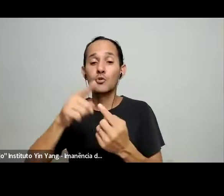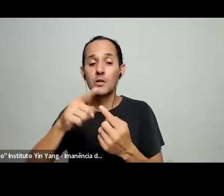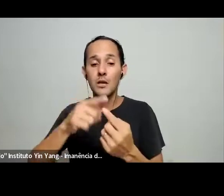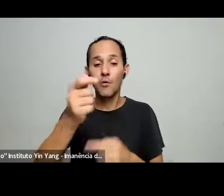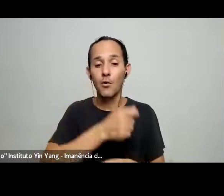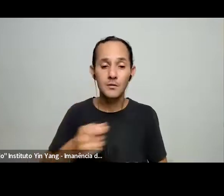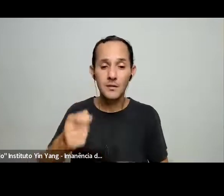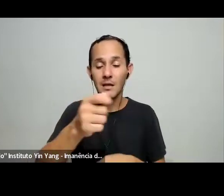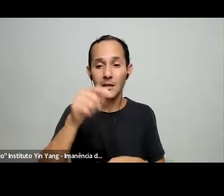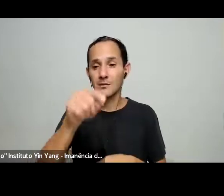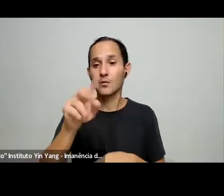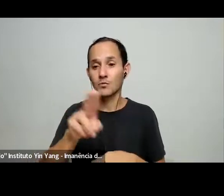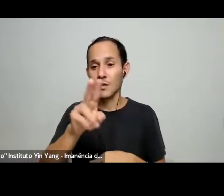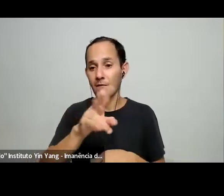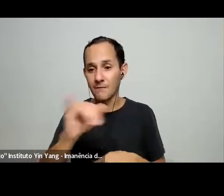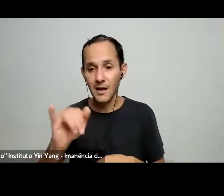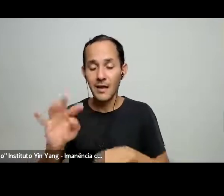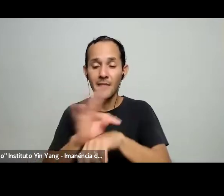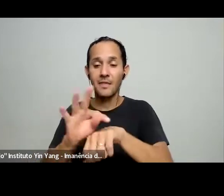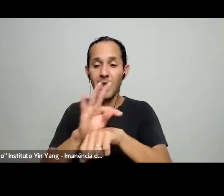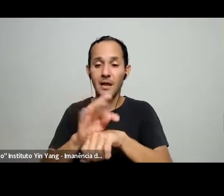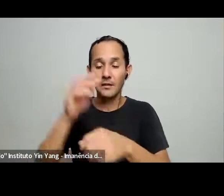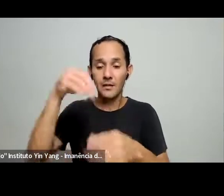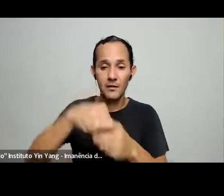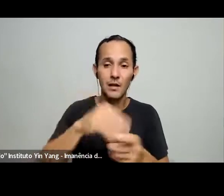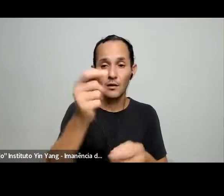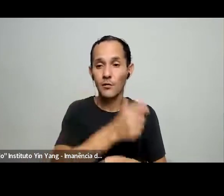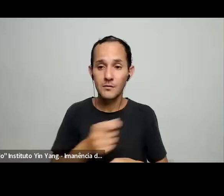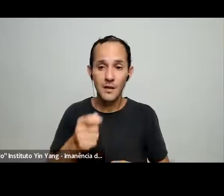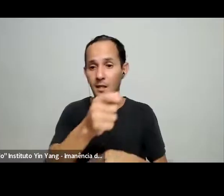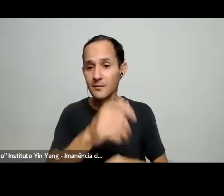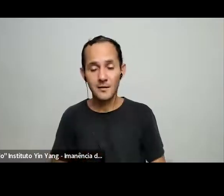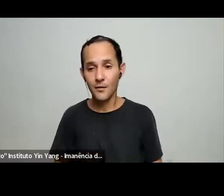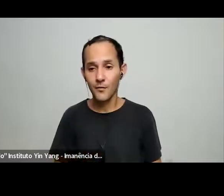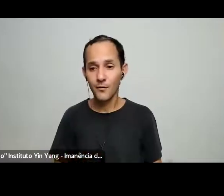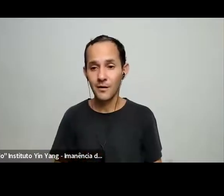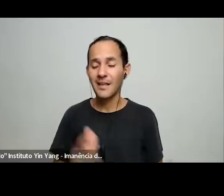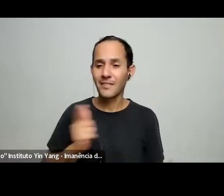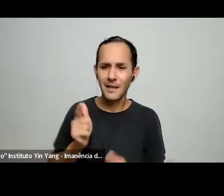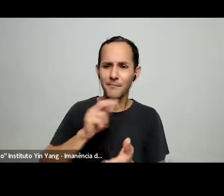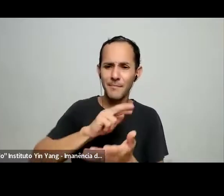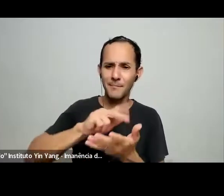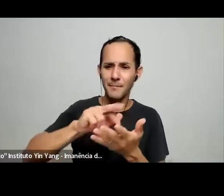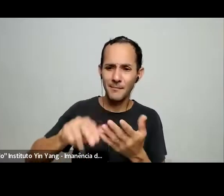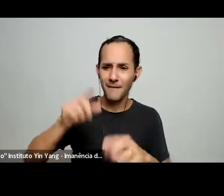quantos tipos e variações de técnicas existem dentro da constelação, né? Existem variações.